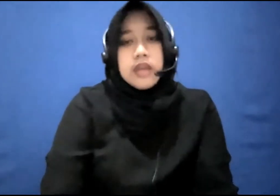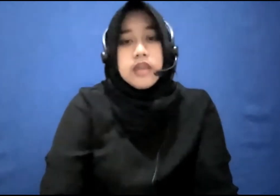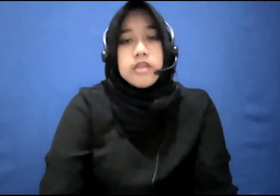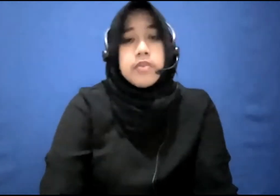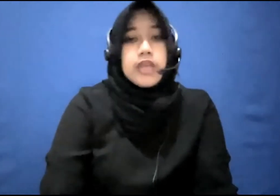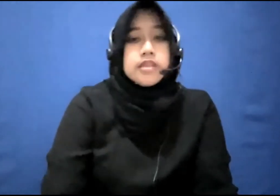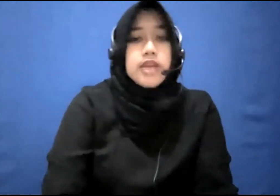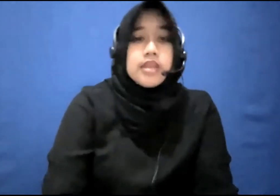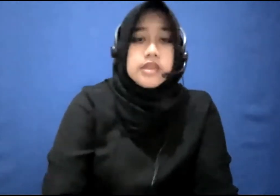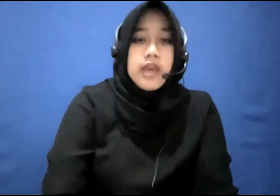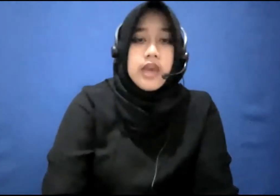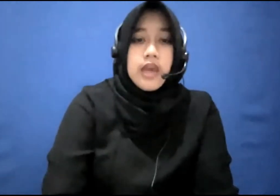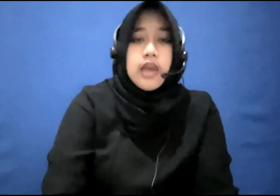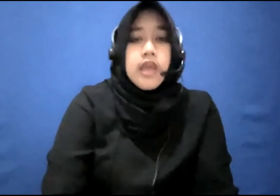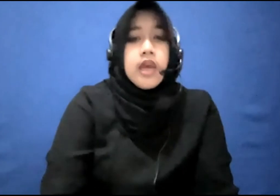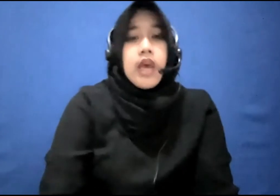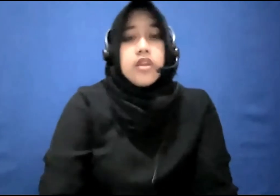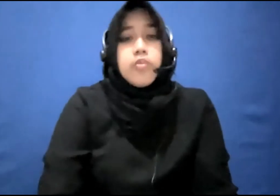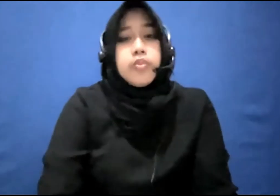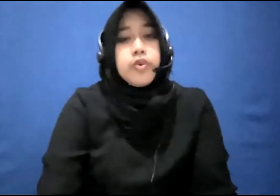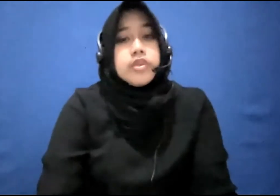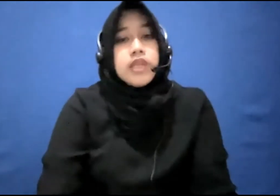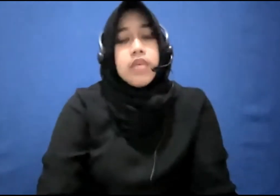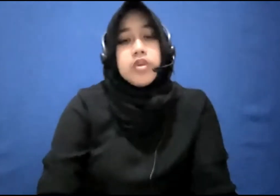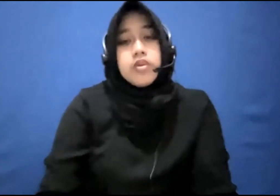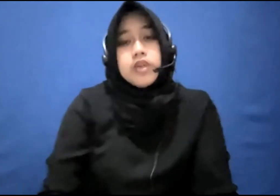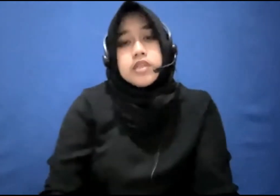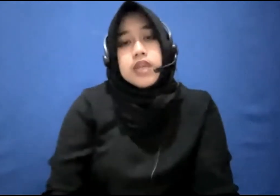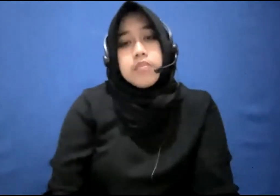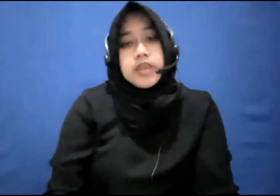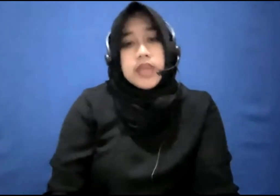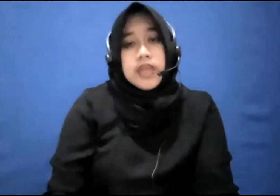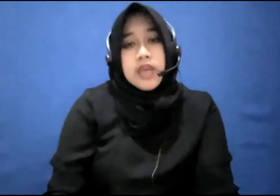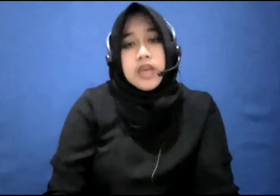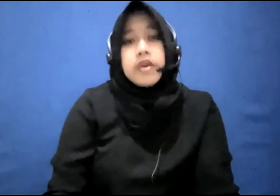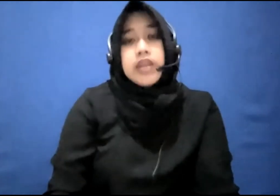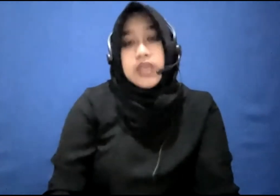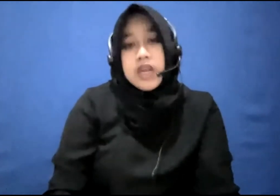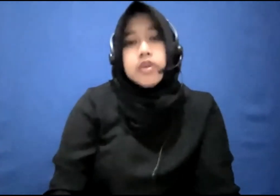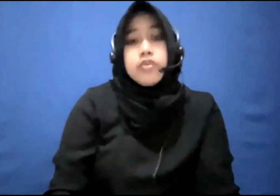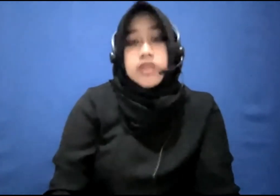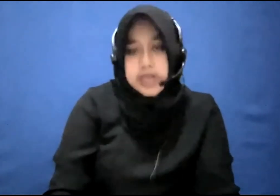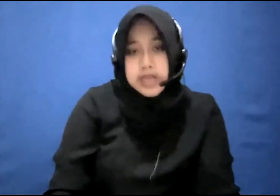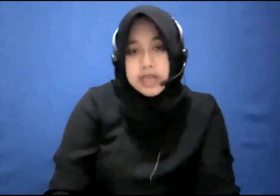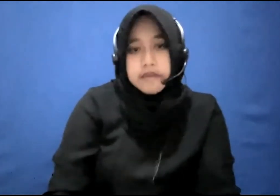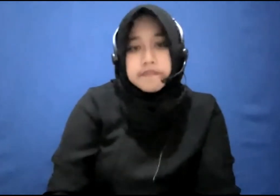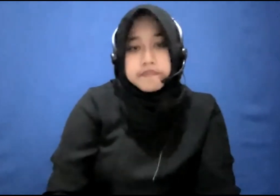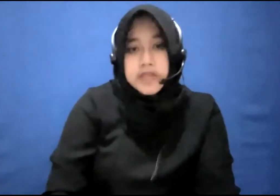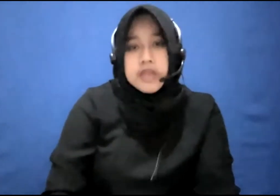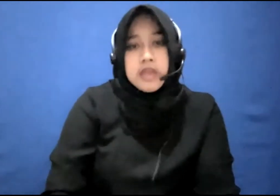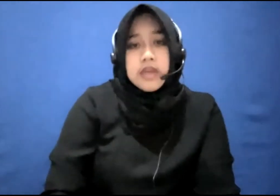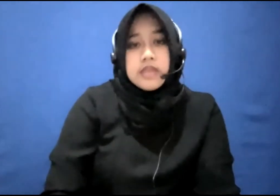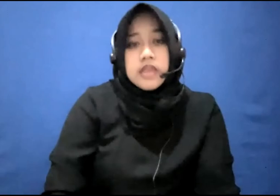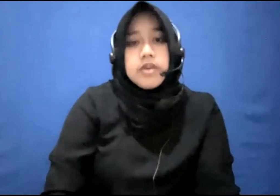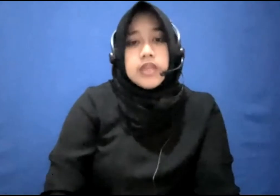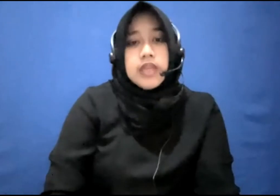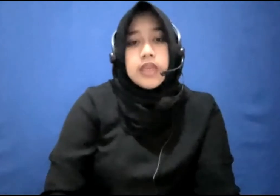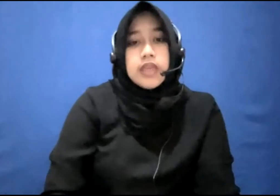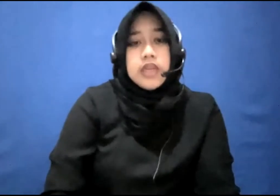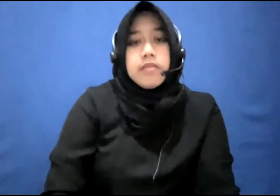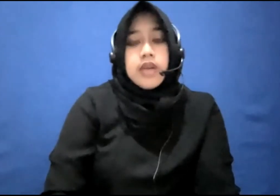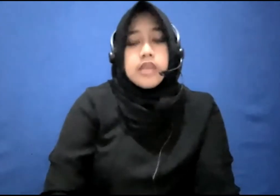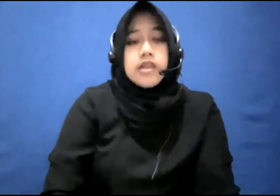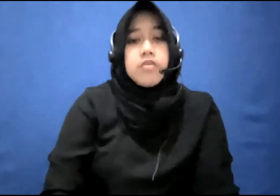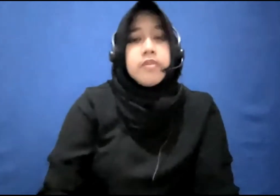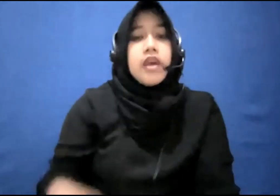netra, disabilitas daksa, ataupun saya menuliskan pertanyaan dan bertanya lewat tulisan. Nah, saya